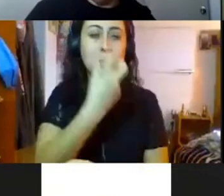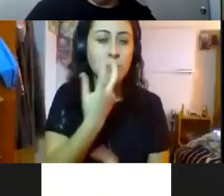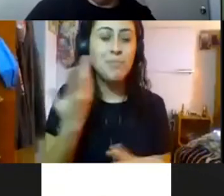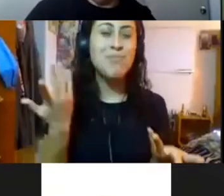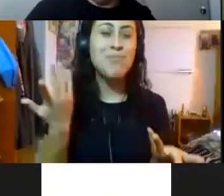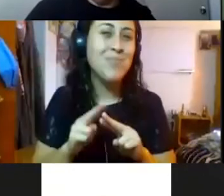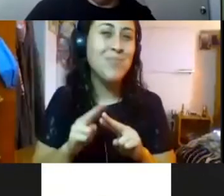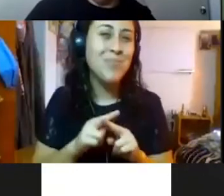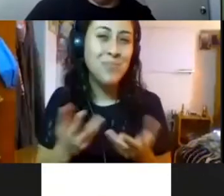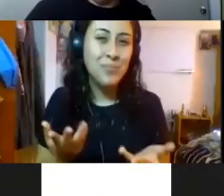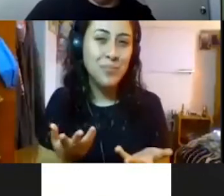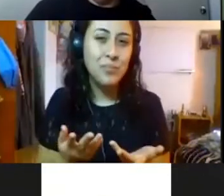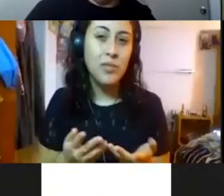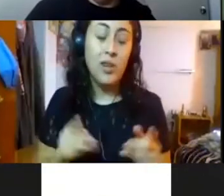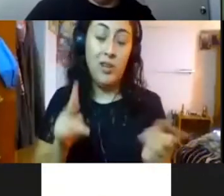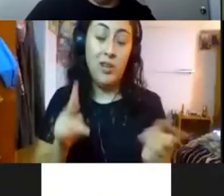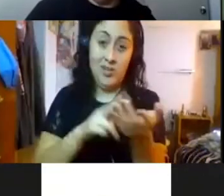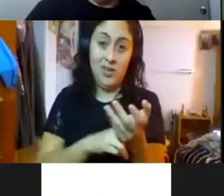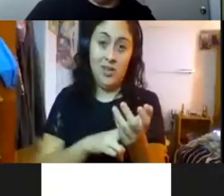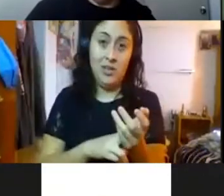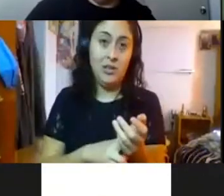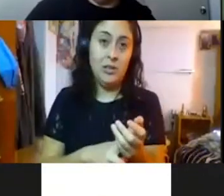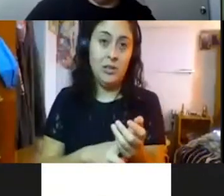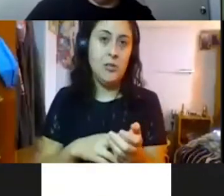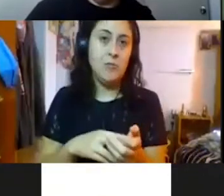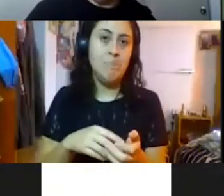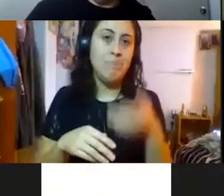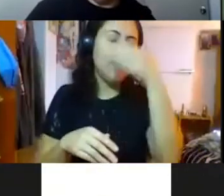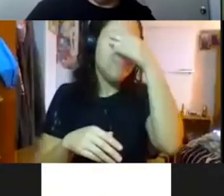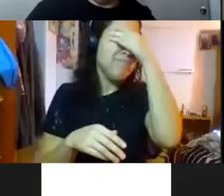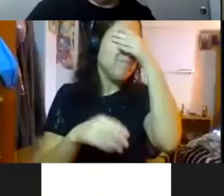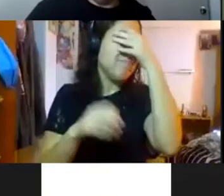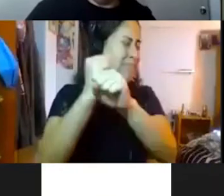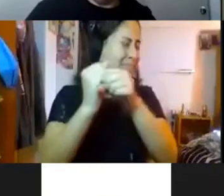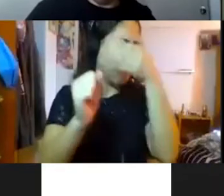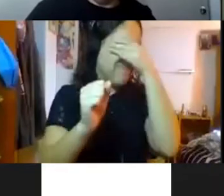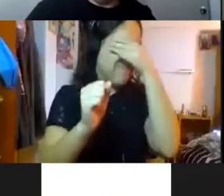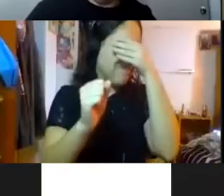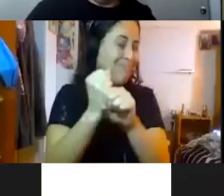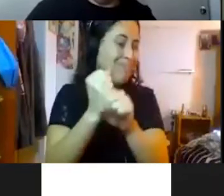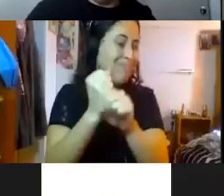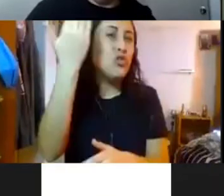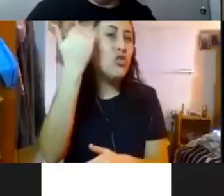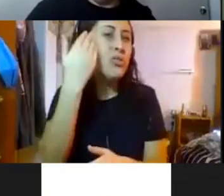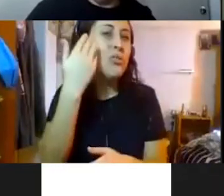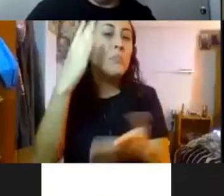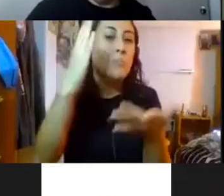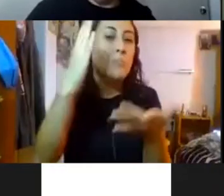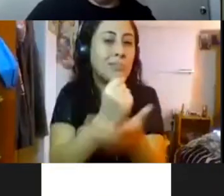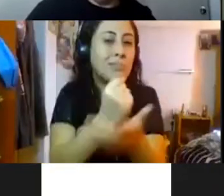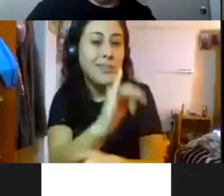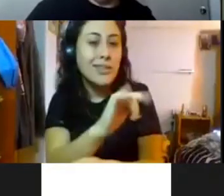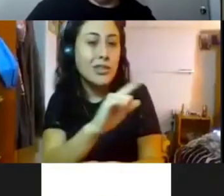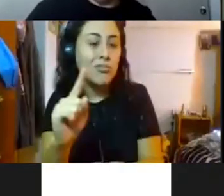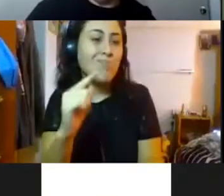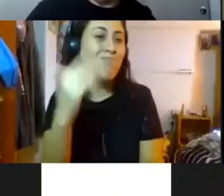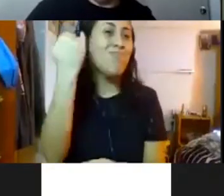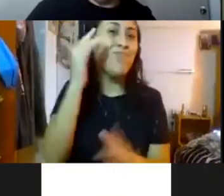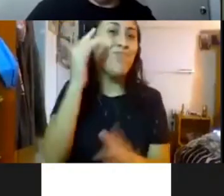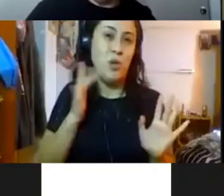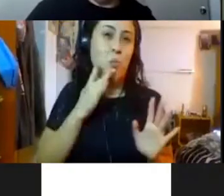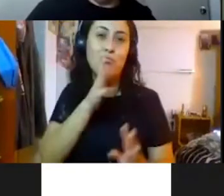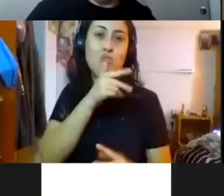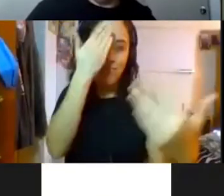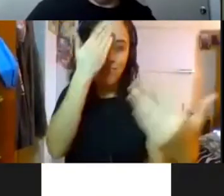niños, está siendo bien a ciegas, estamos siguiendo más bien el rango etario de nuestros estudiantes. Y en el